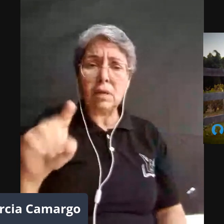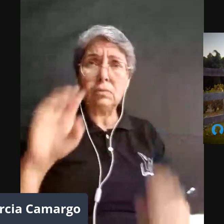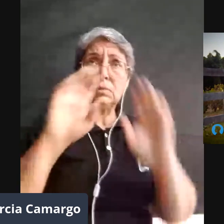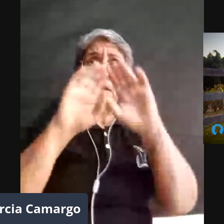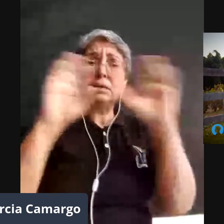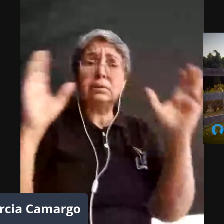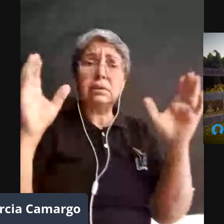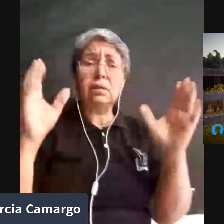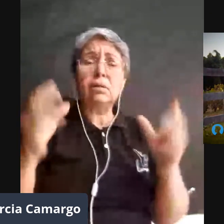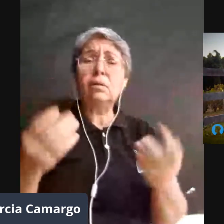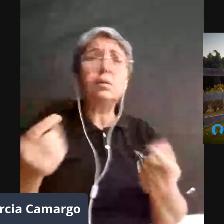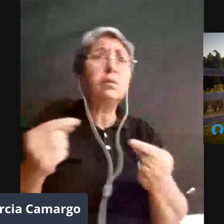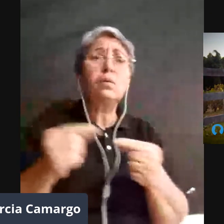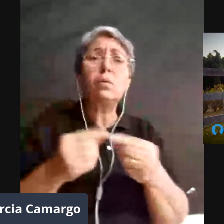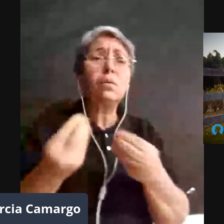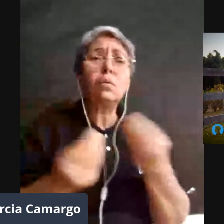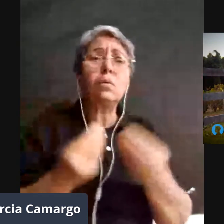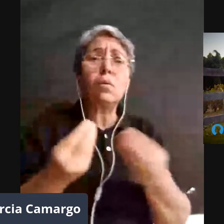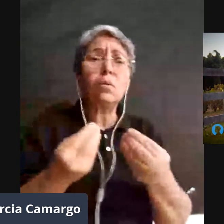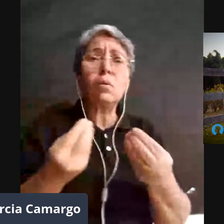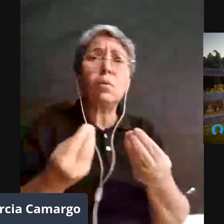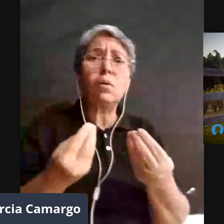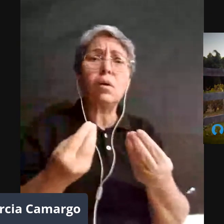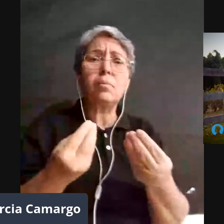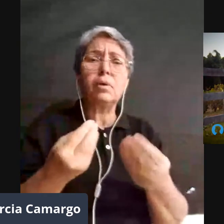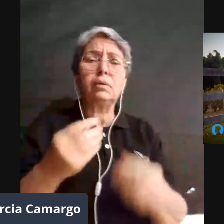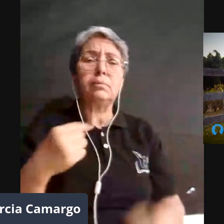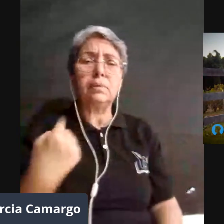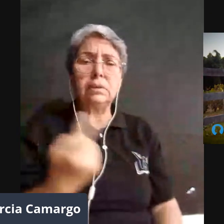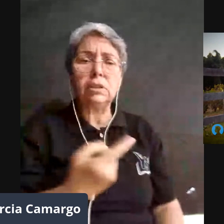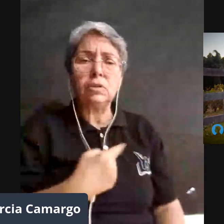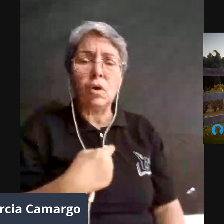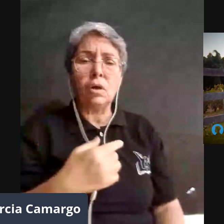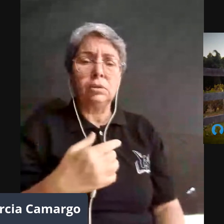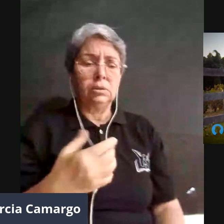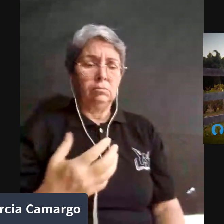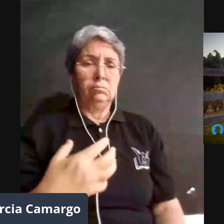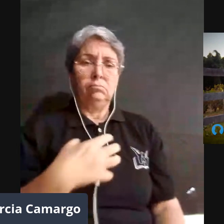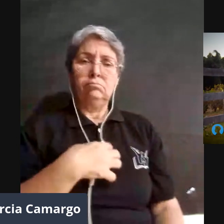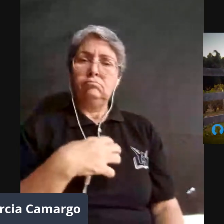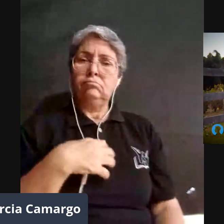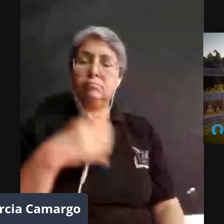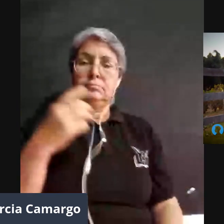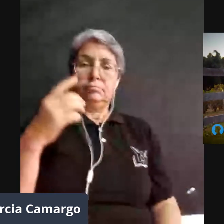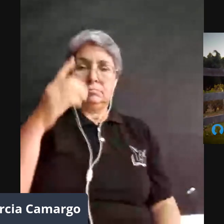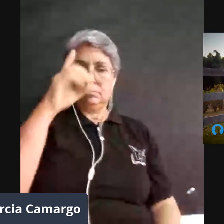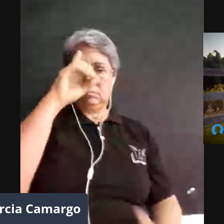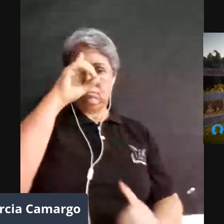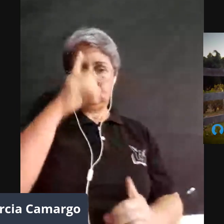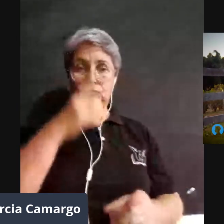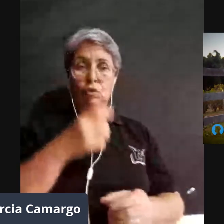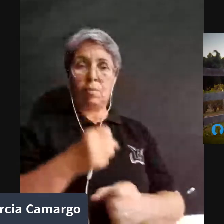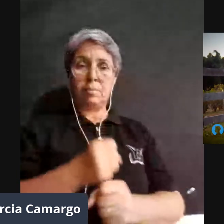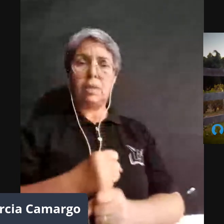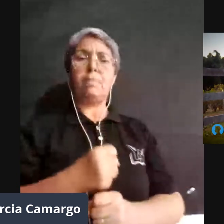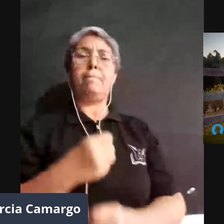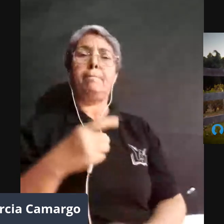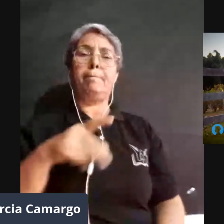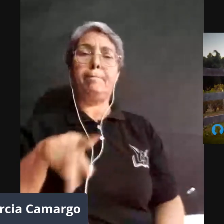a nossa singular obrigação a respeito da temperança e domínio próprio? É verdade. Meus irmãos, eu